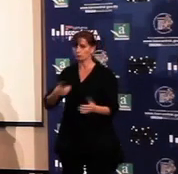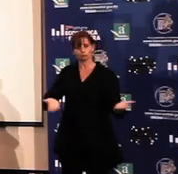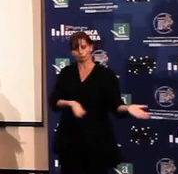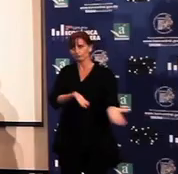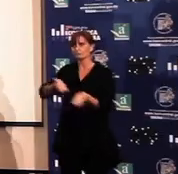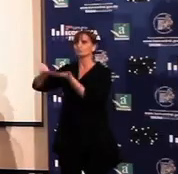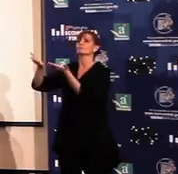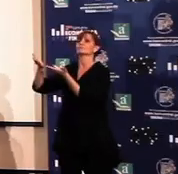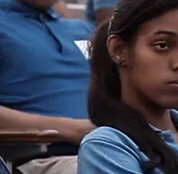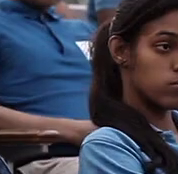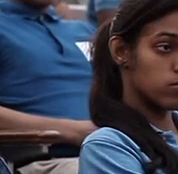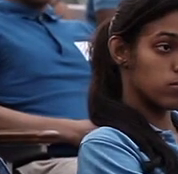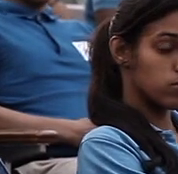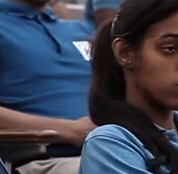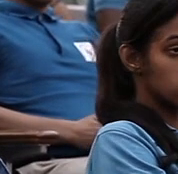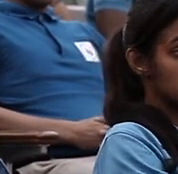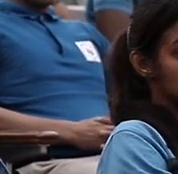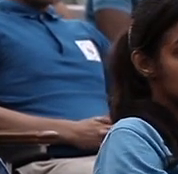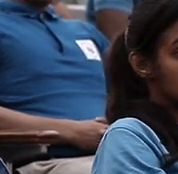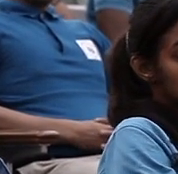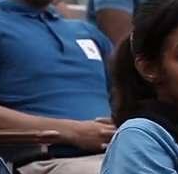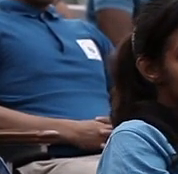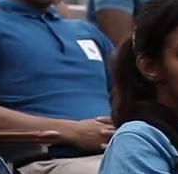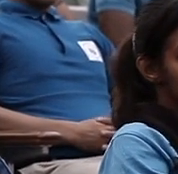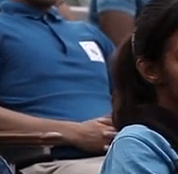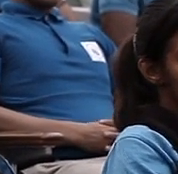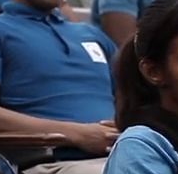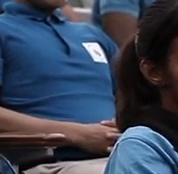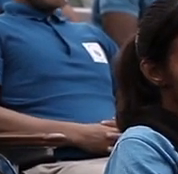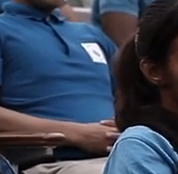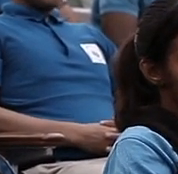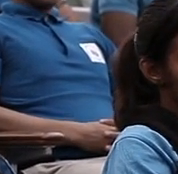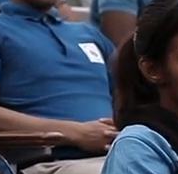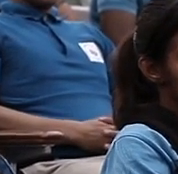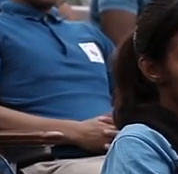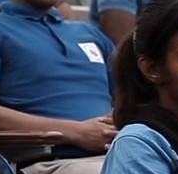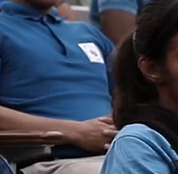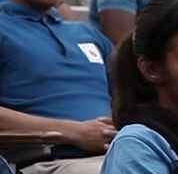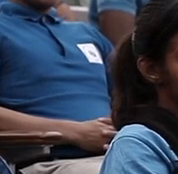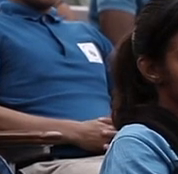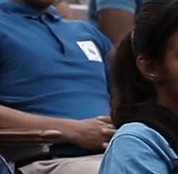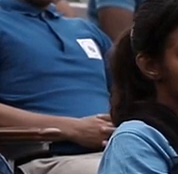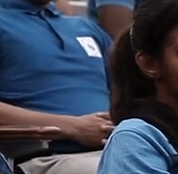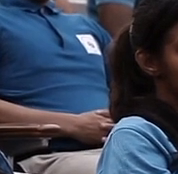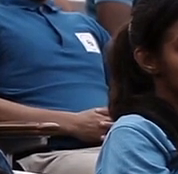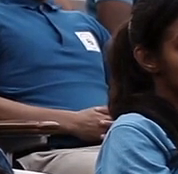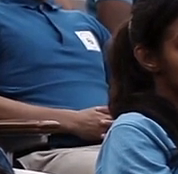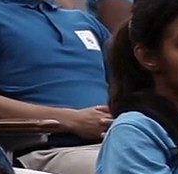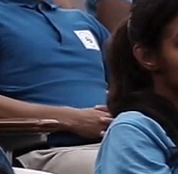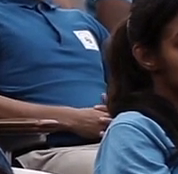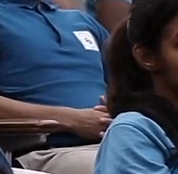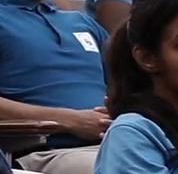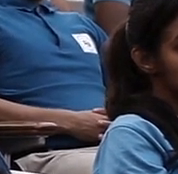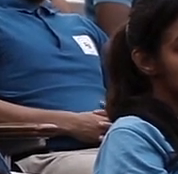como sociedad incluirlos vamos a como institución motivar a